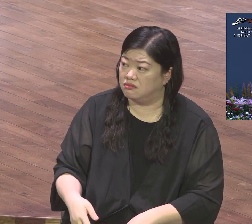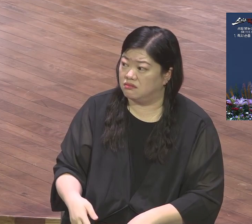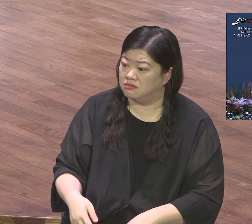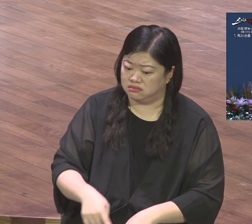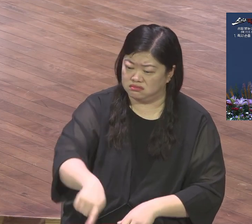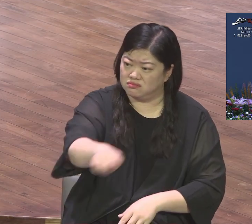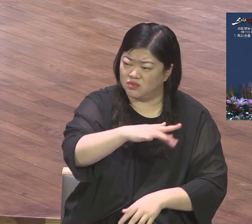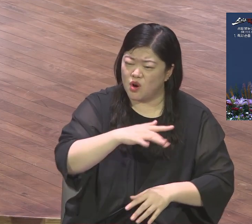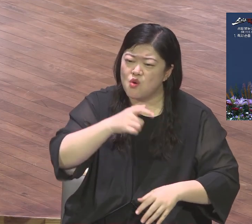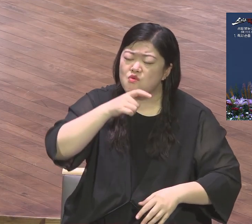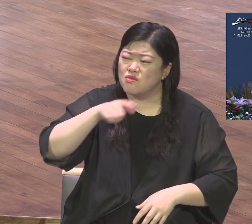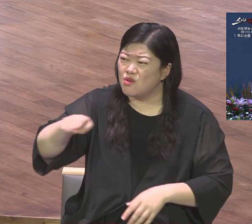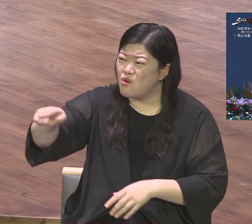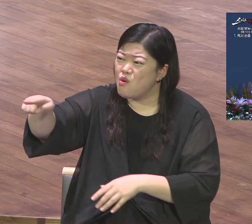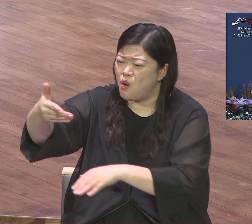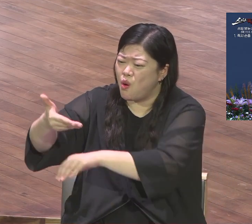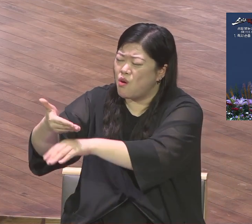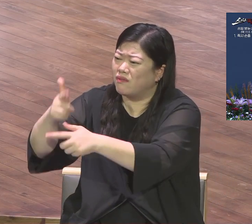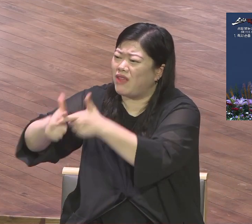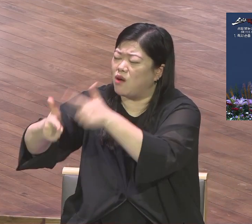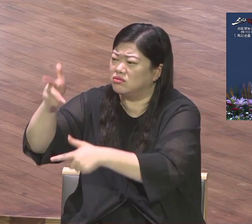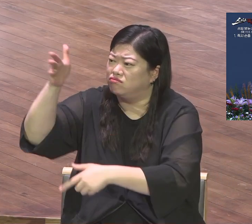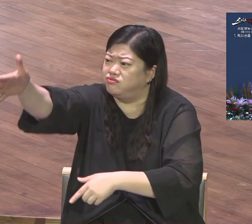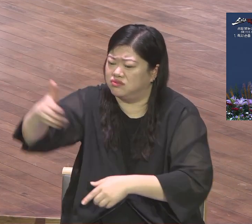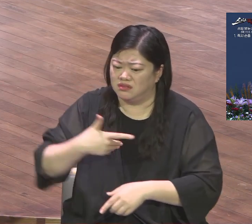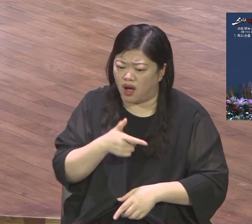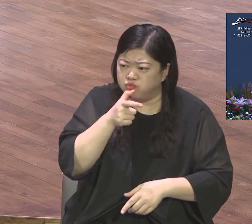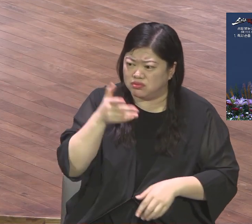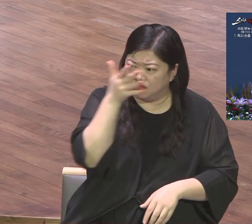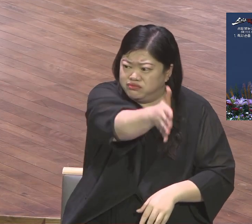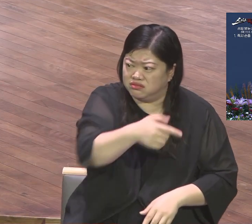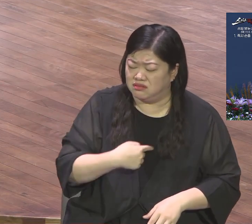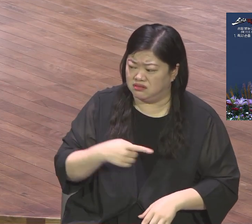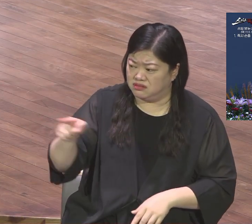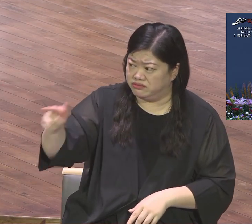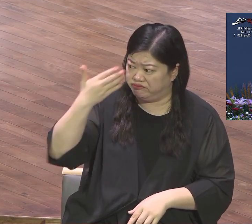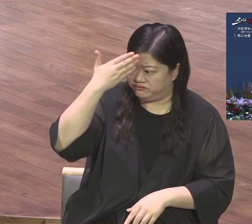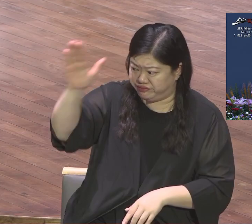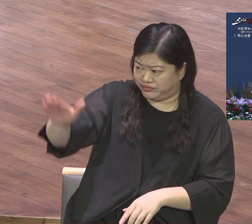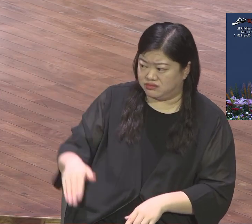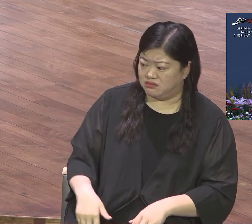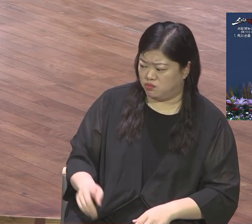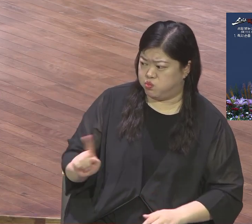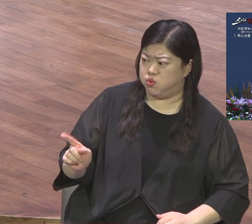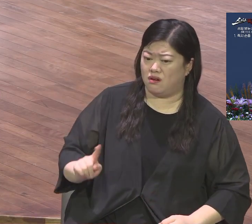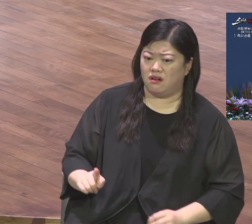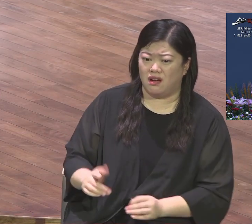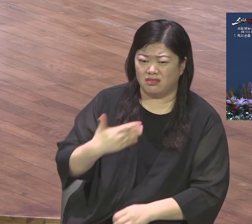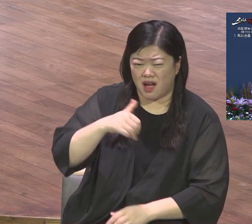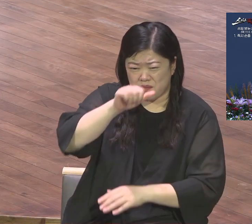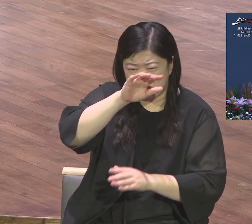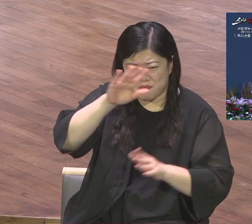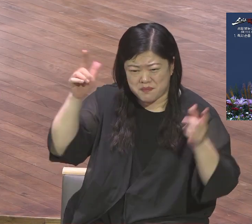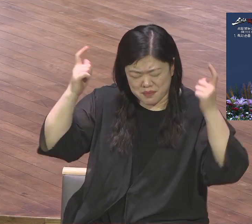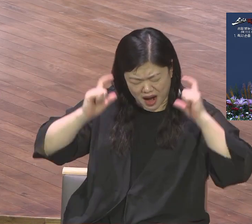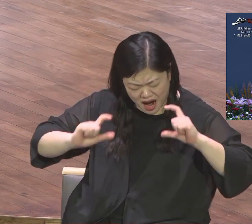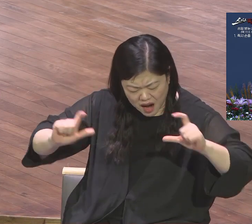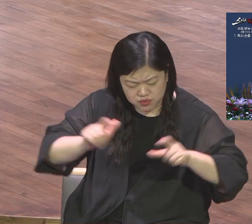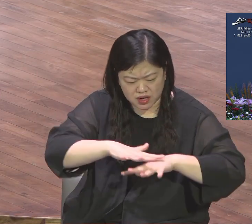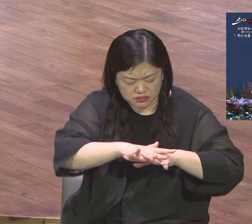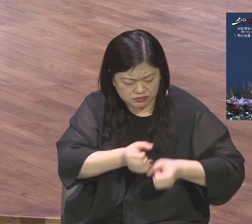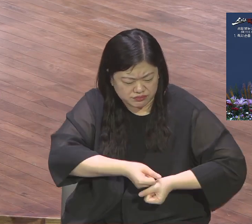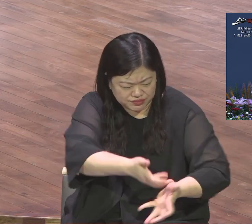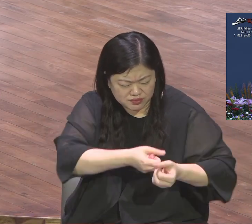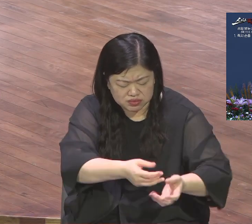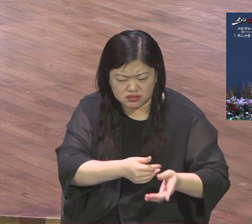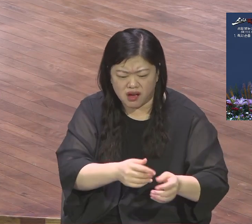나우바리에서는 우리가 꽉 잡고 있는데 어디서 나타나가지고 밤새도록 고생하면서 그렇게